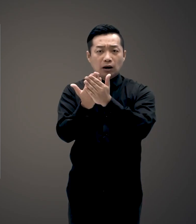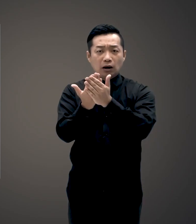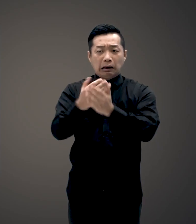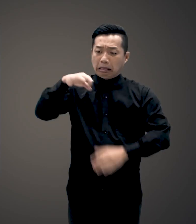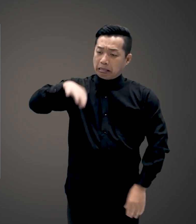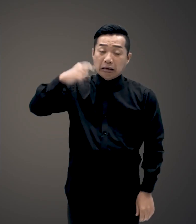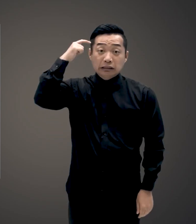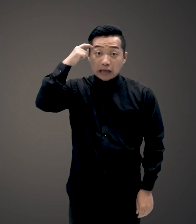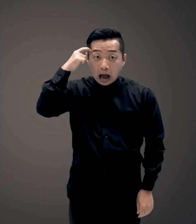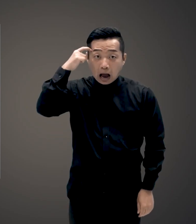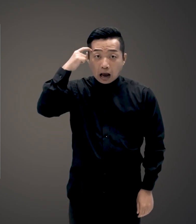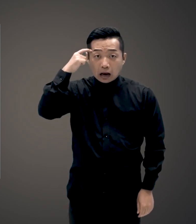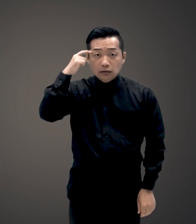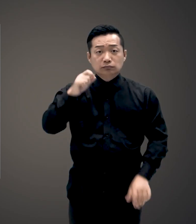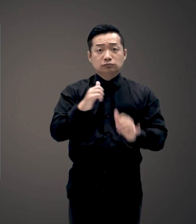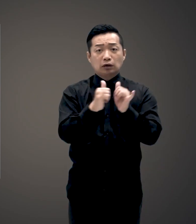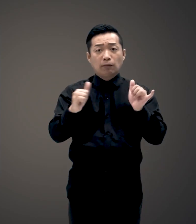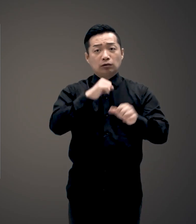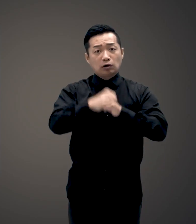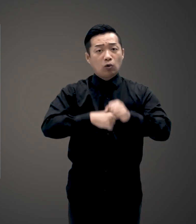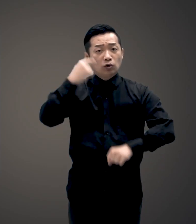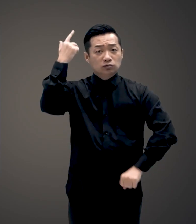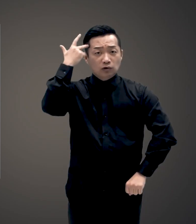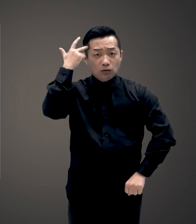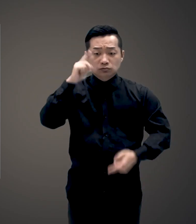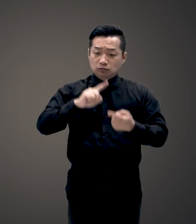자유나 정신 따위를 논할 필요도 없다.